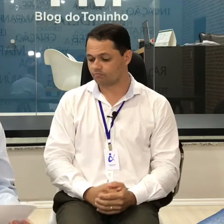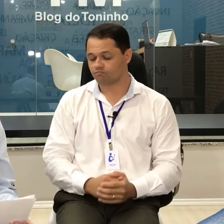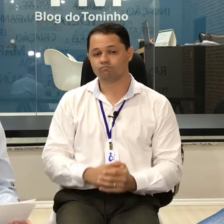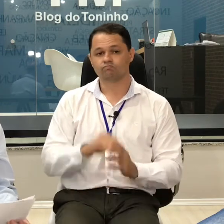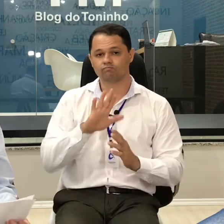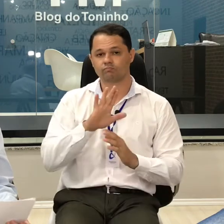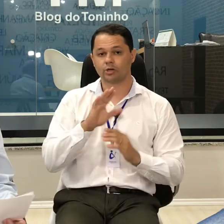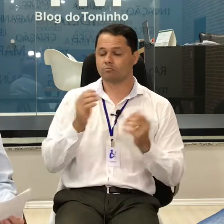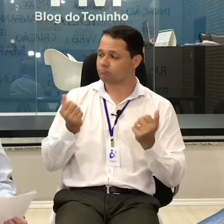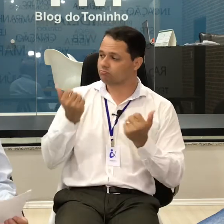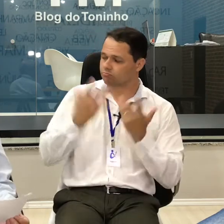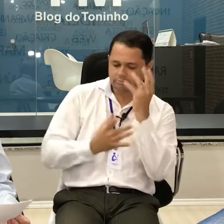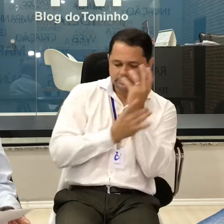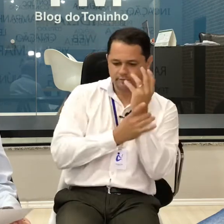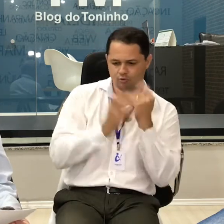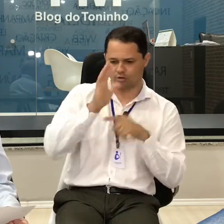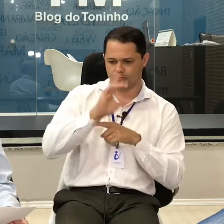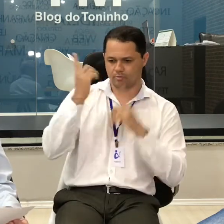Defensoria Pública de Presidente Prudente está